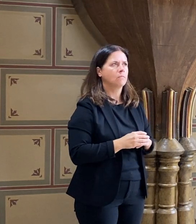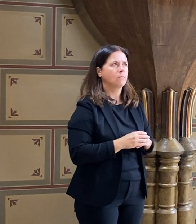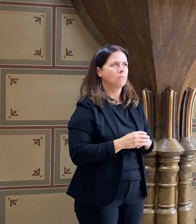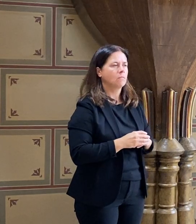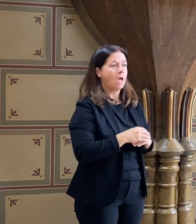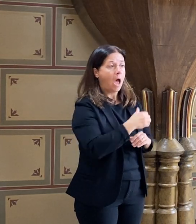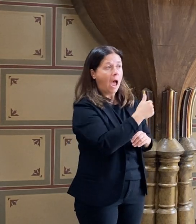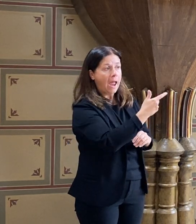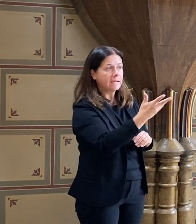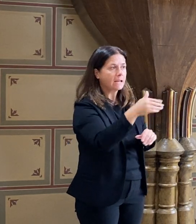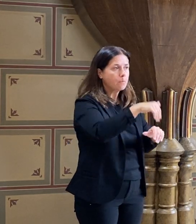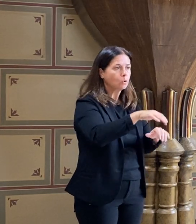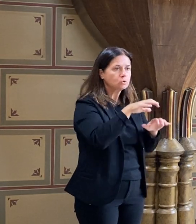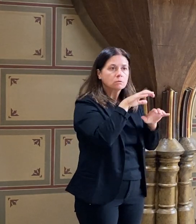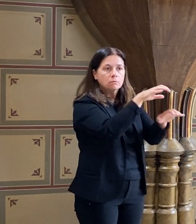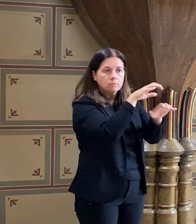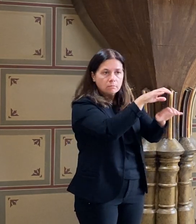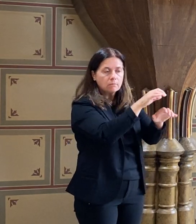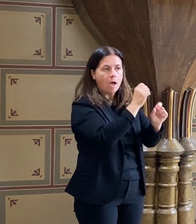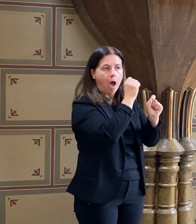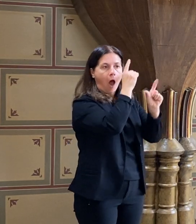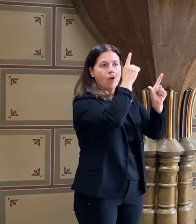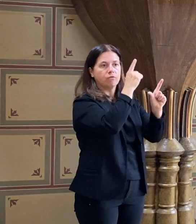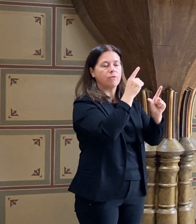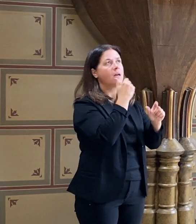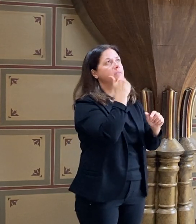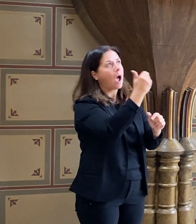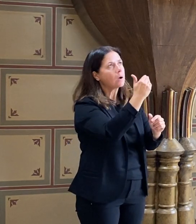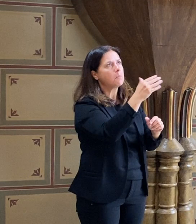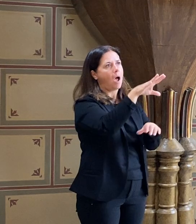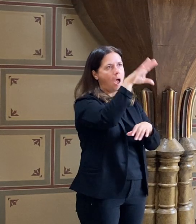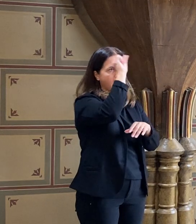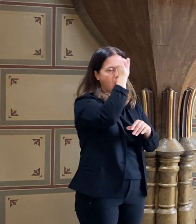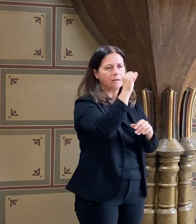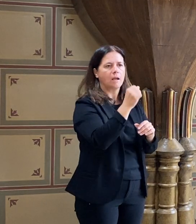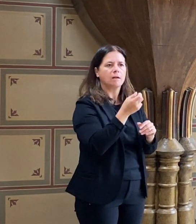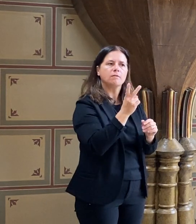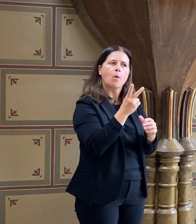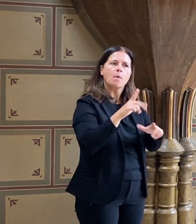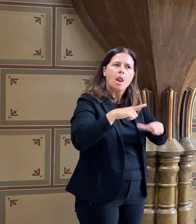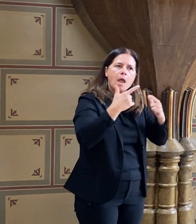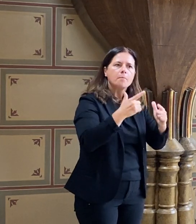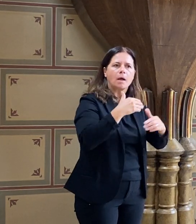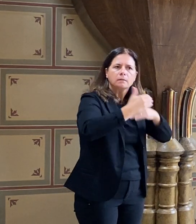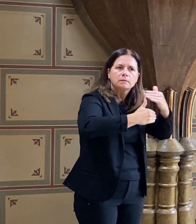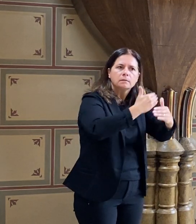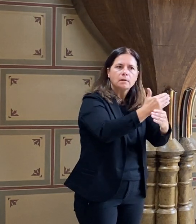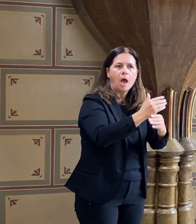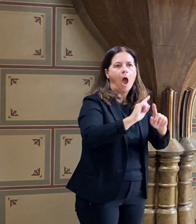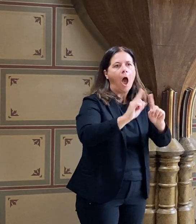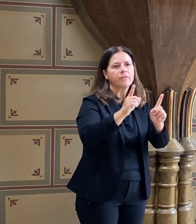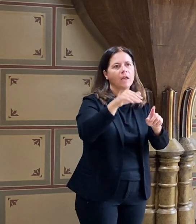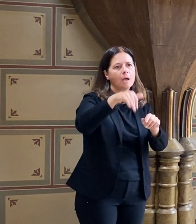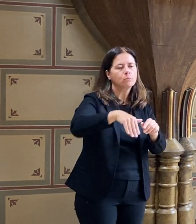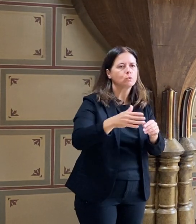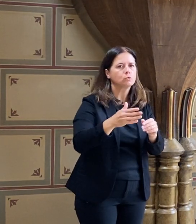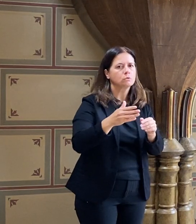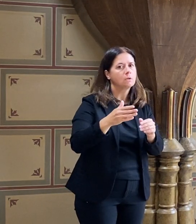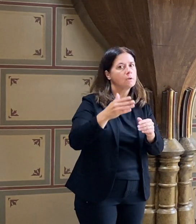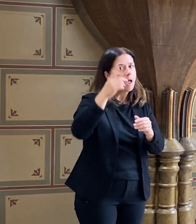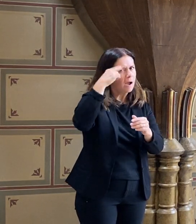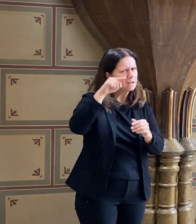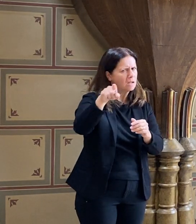ihr wachrütteln, dass sie dankbar erkennen, wem sie ihr Leben verdanken. Die anderen müsst ihr vielleicht an das Teilen erinnern.